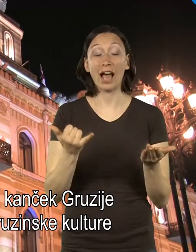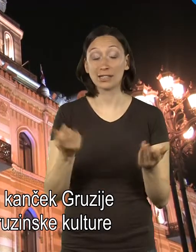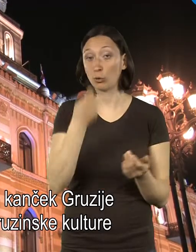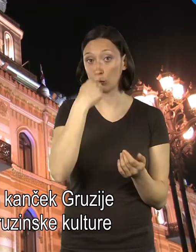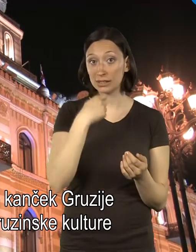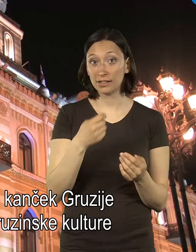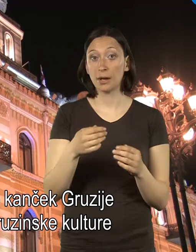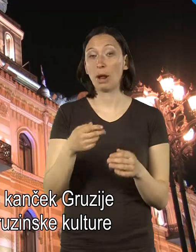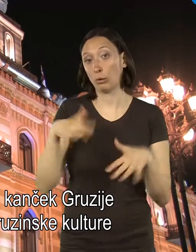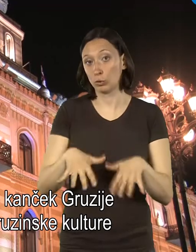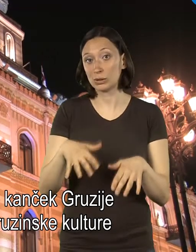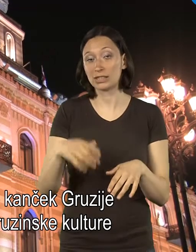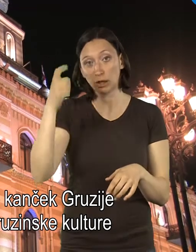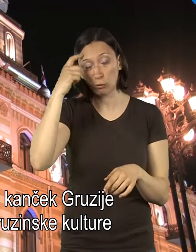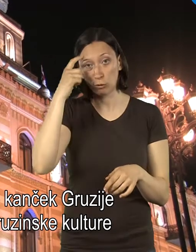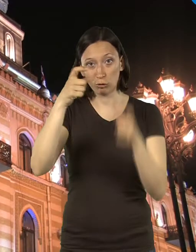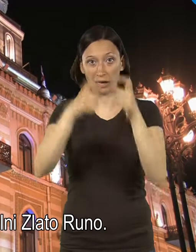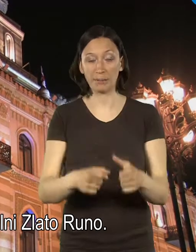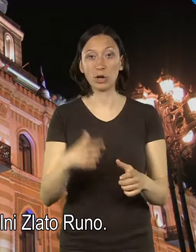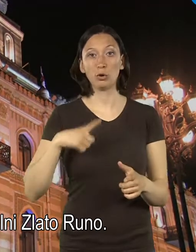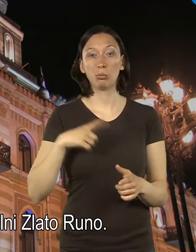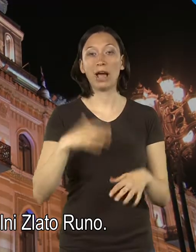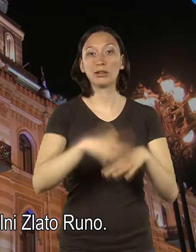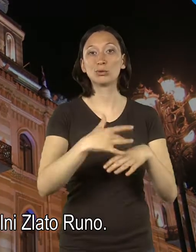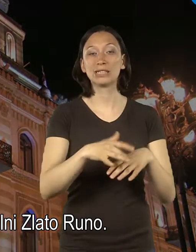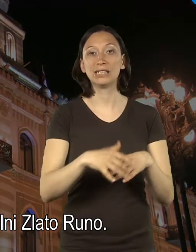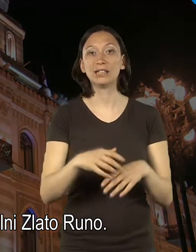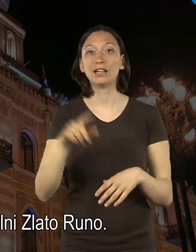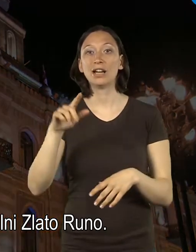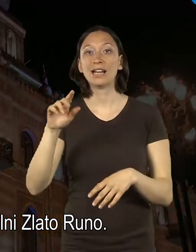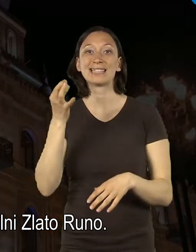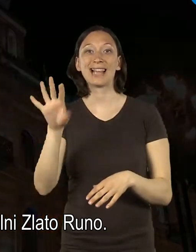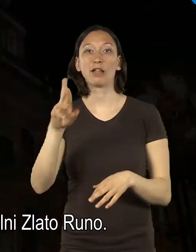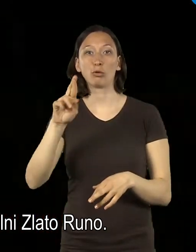okusite v hramu gruzijske kulture v Ljubljani v gostilni Zlato runo.